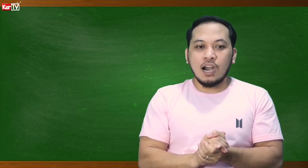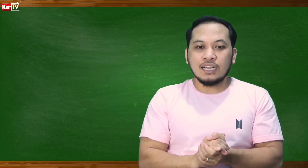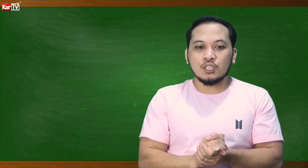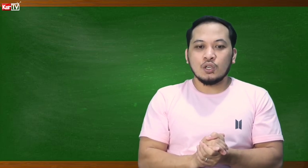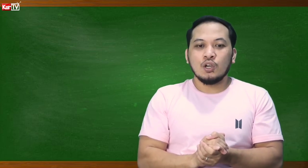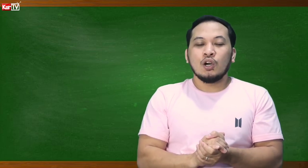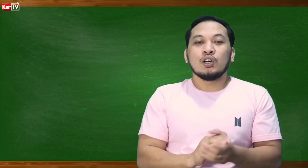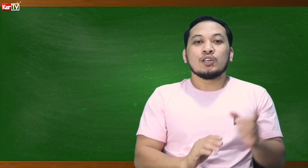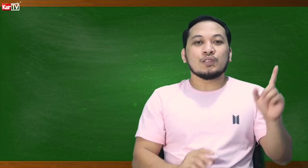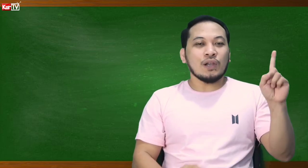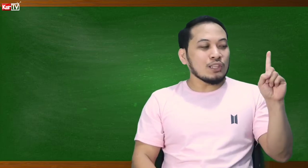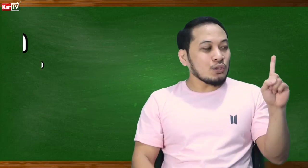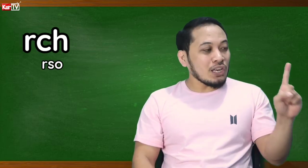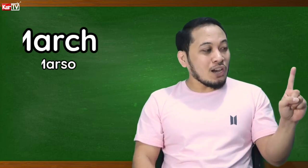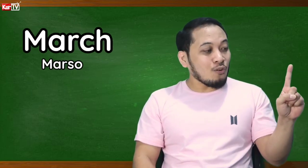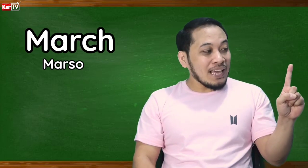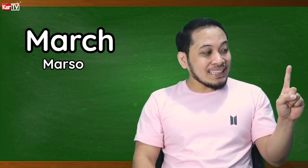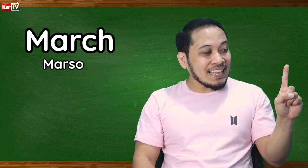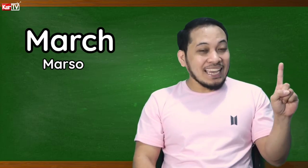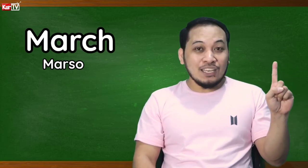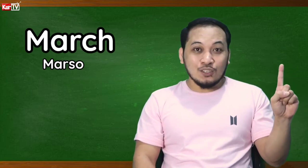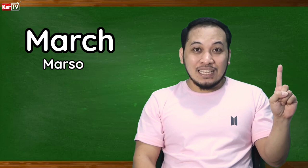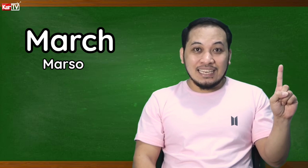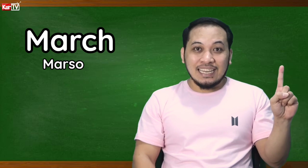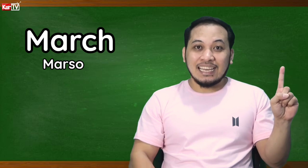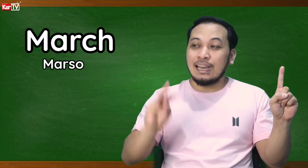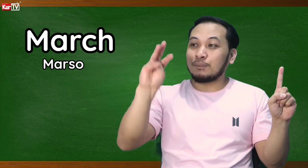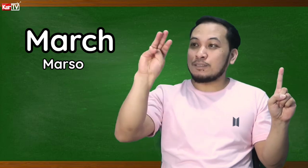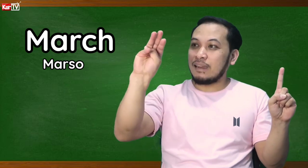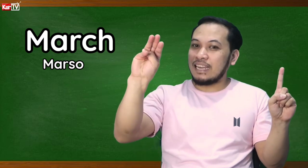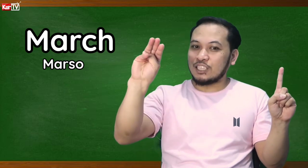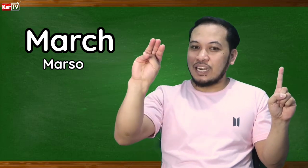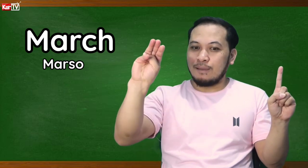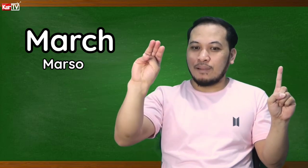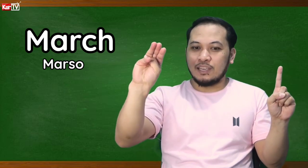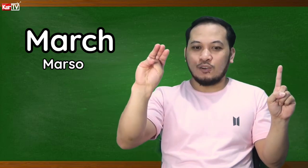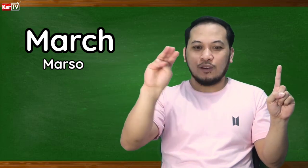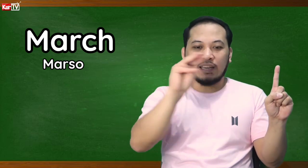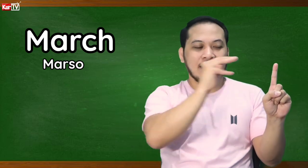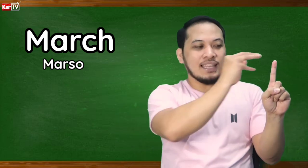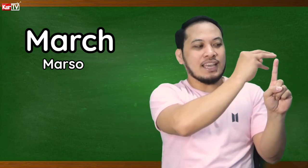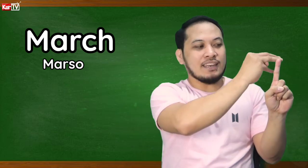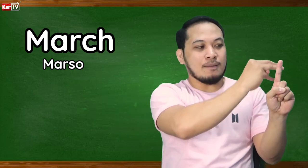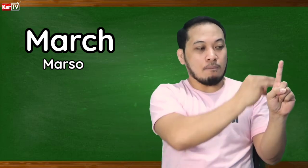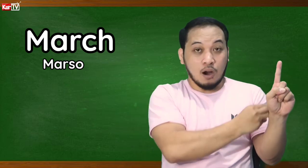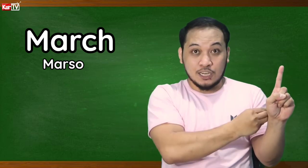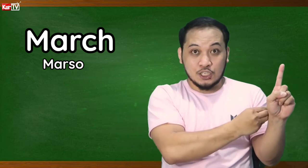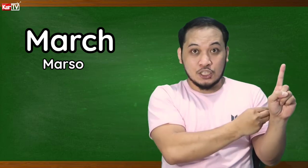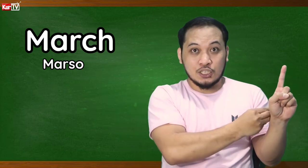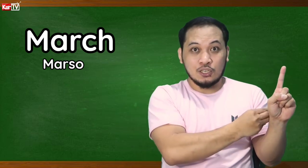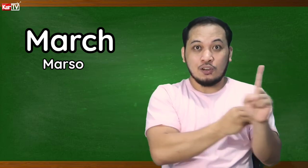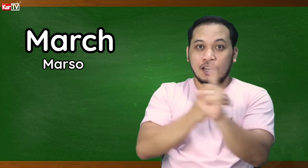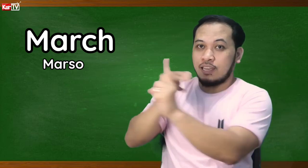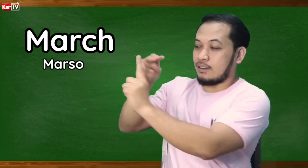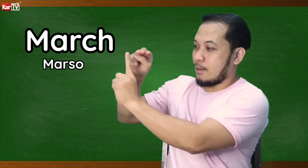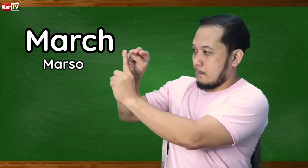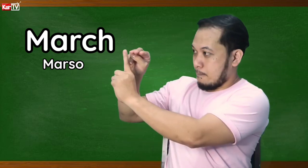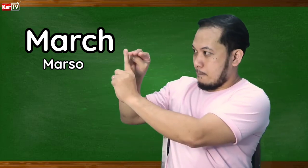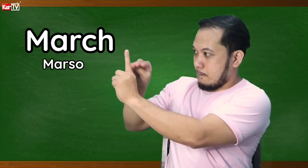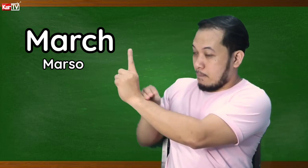March. So, ganito nyo lang ulit ang inyong daliri, tapos mag-letter M kayo. And then, March. Ayan.